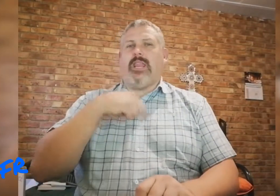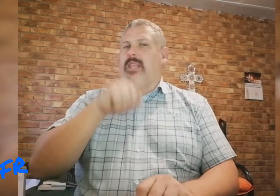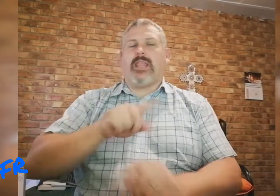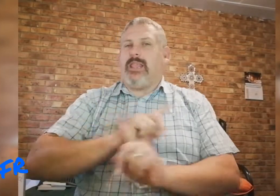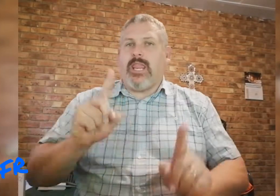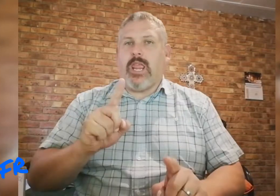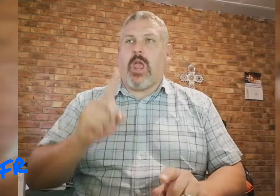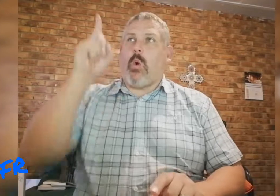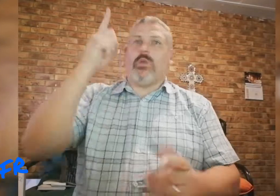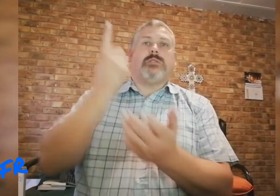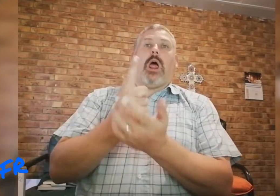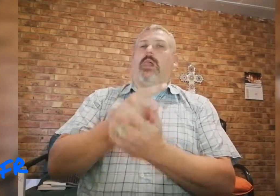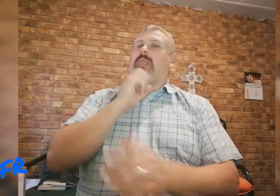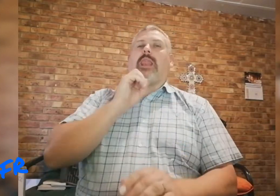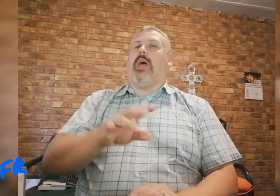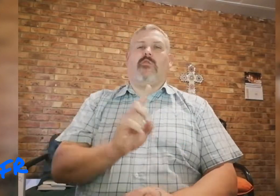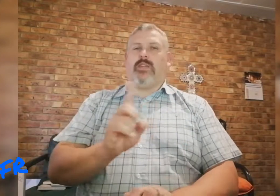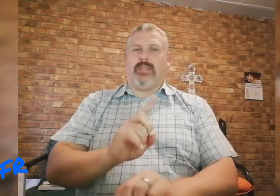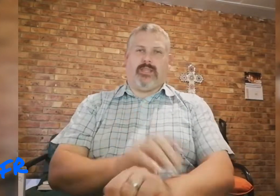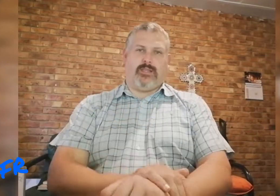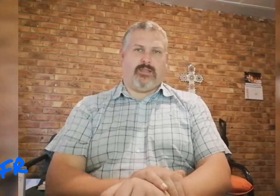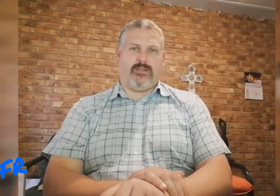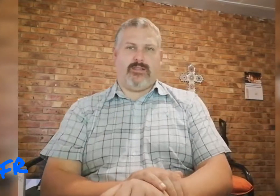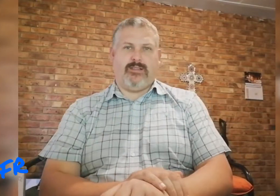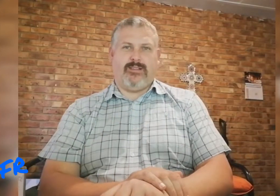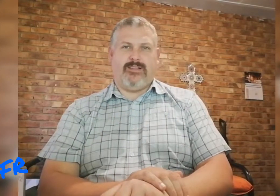betekent het nie God sal altyd antwoord nie.